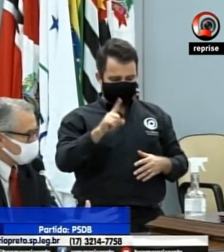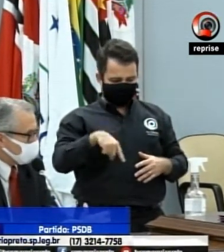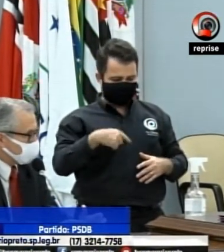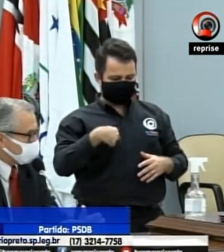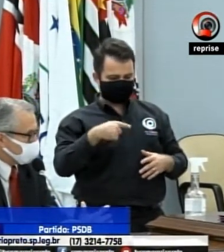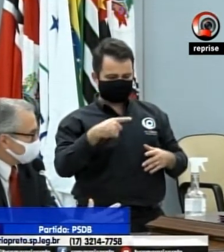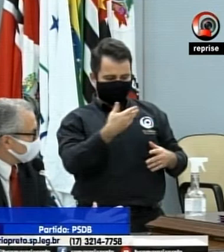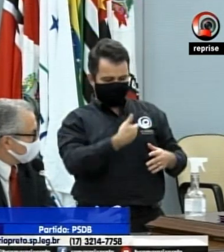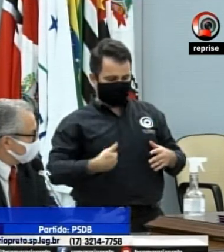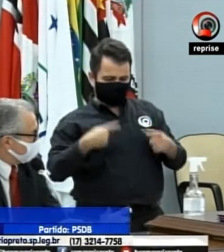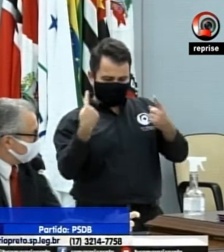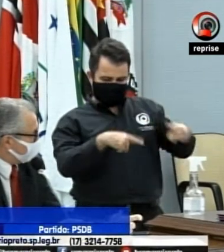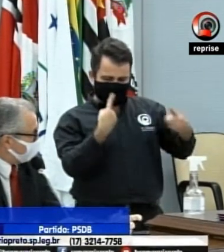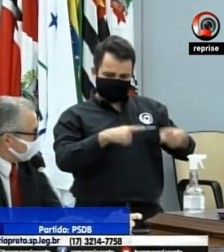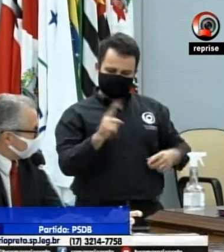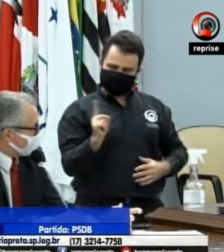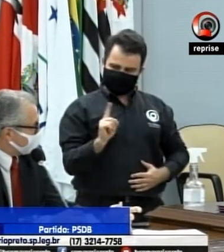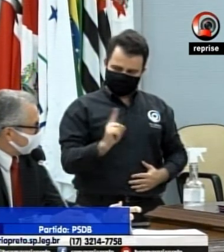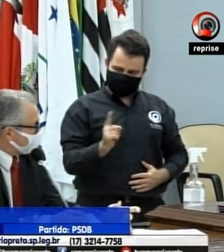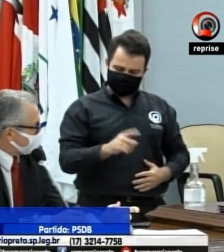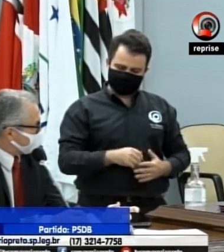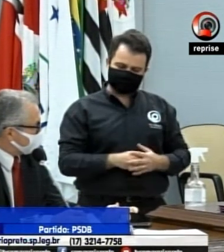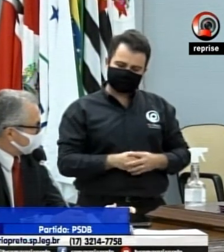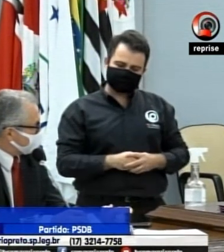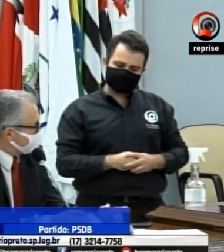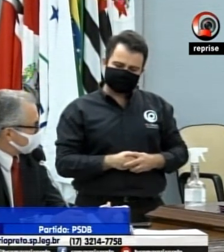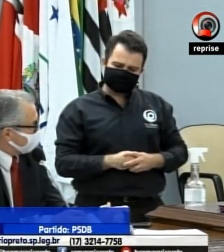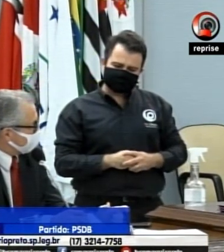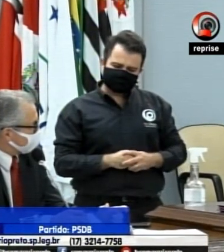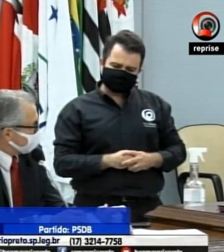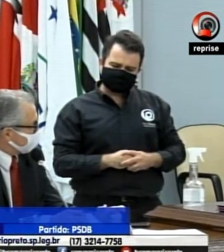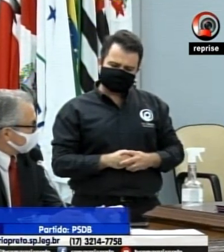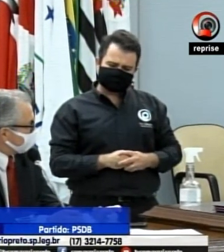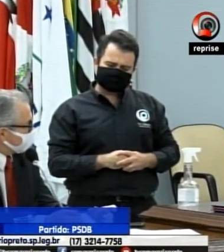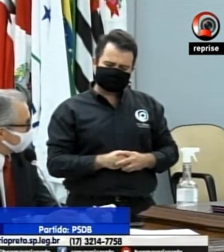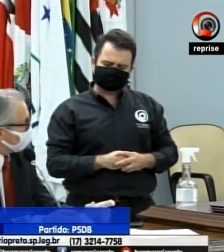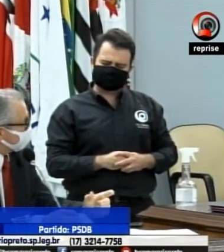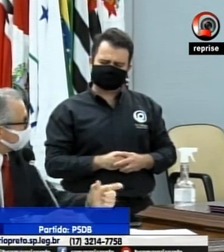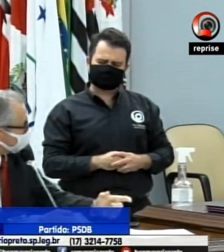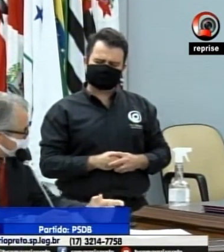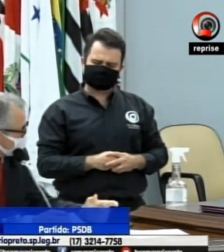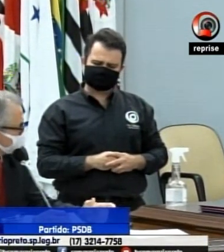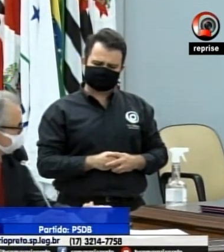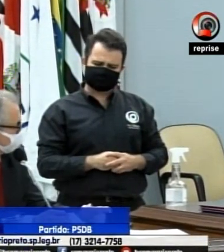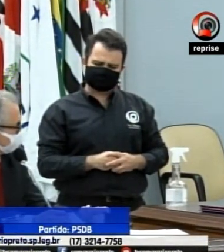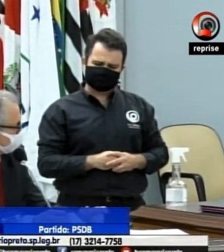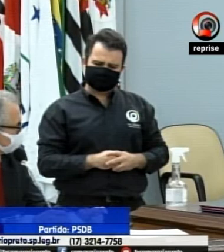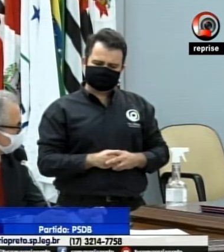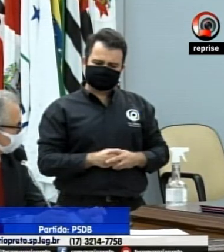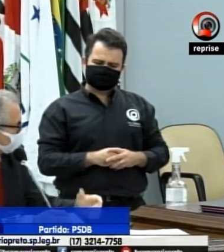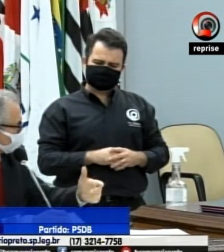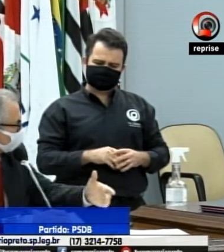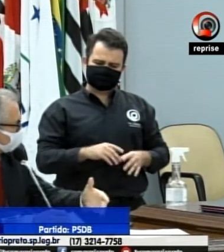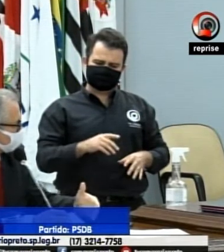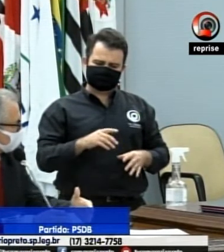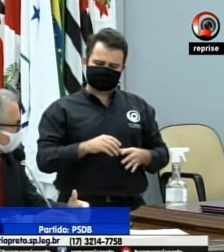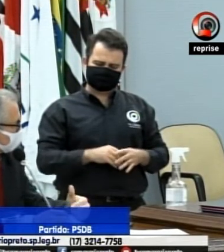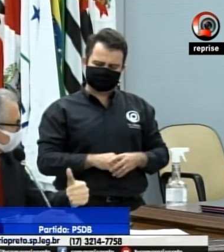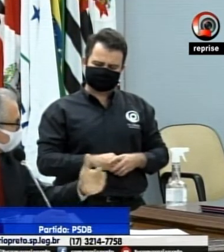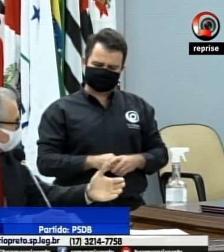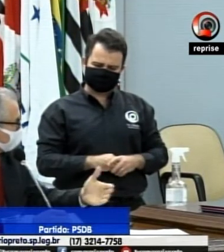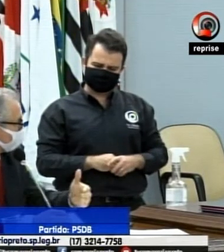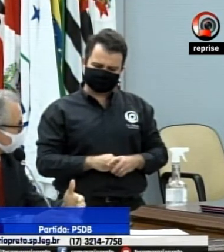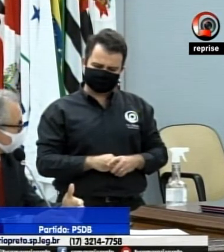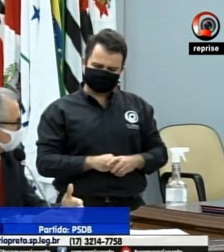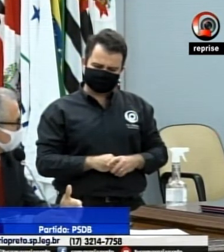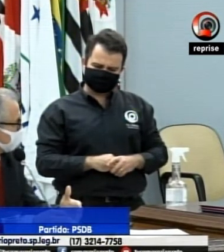onde... aparecer a palavra politicagem, eu gostaria que a senhora entendesse como desespero. Quem usou politicagem deve viver